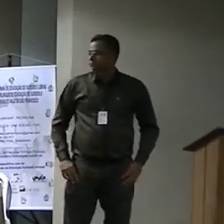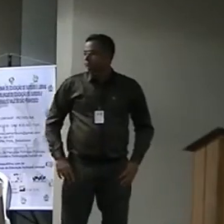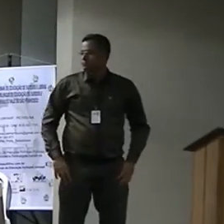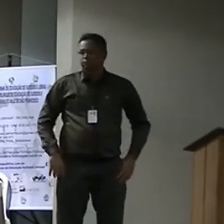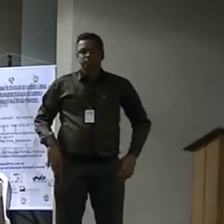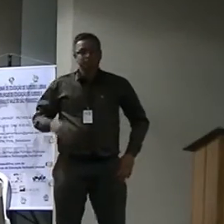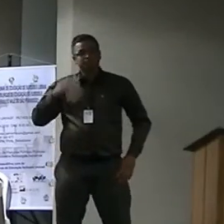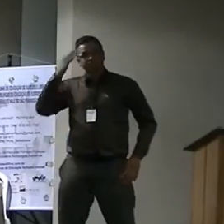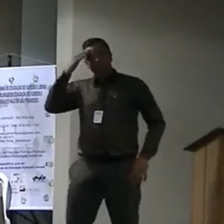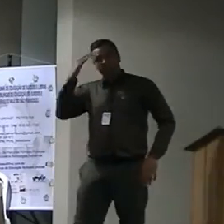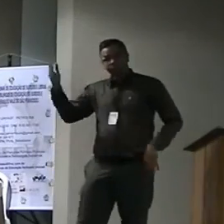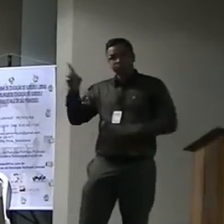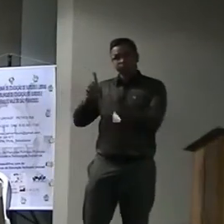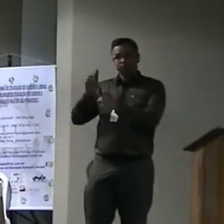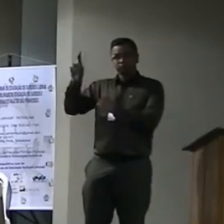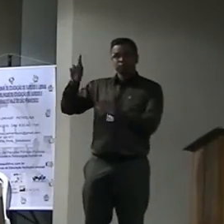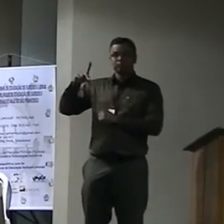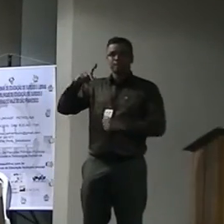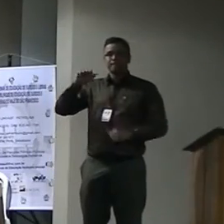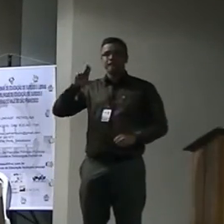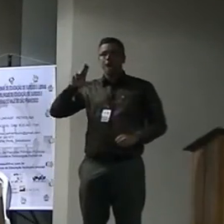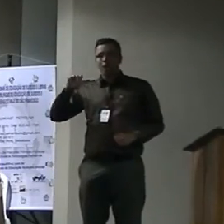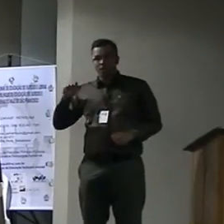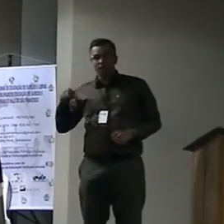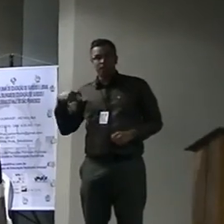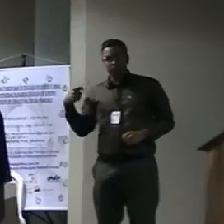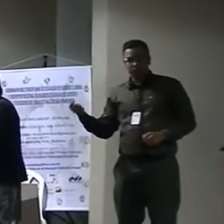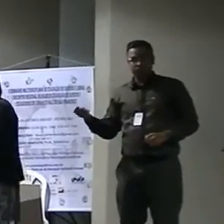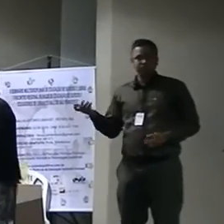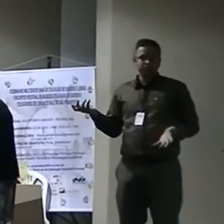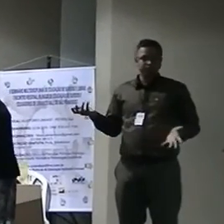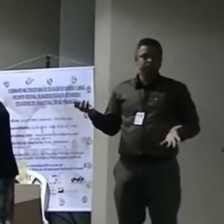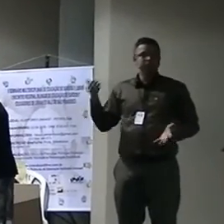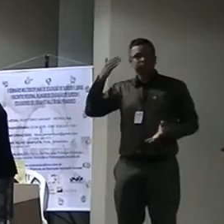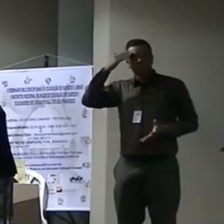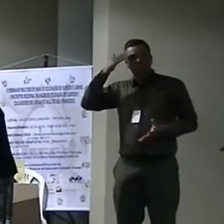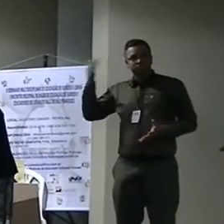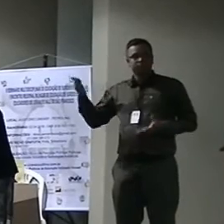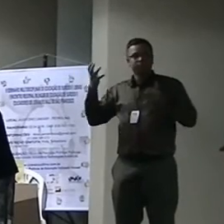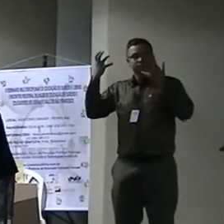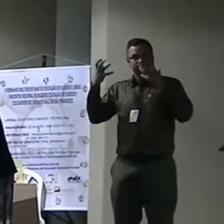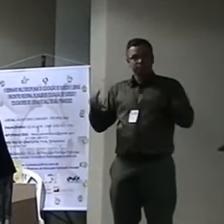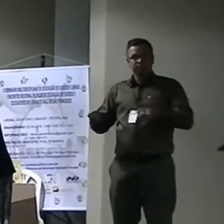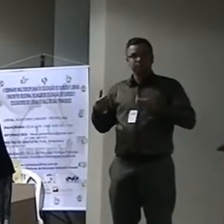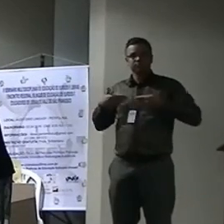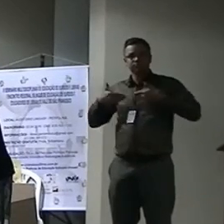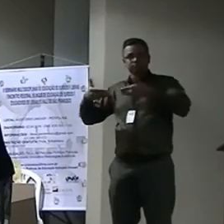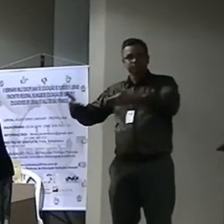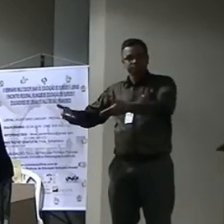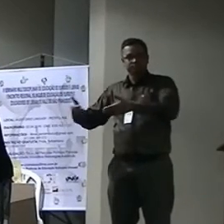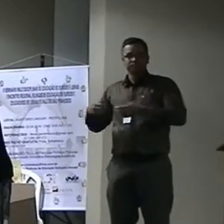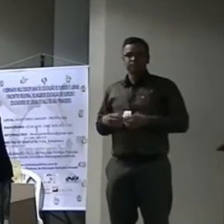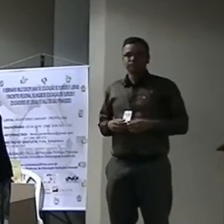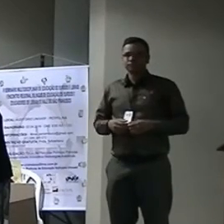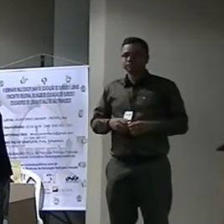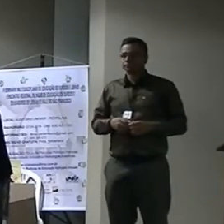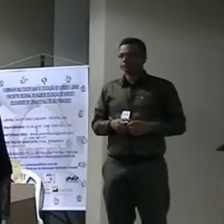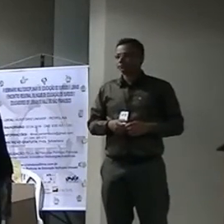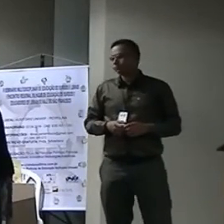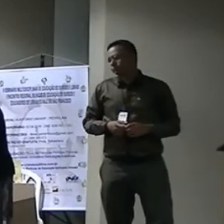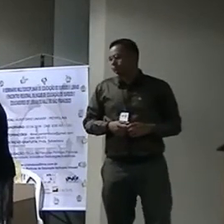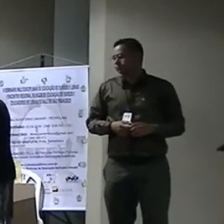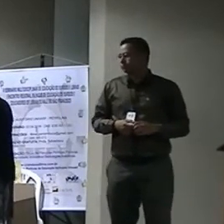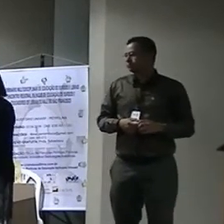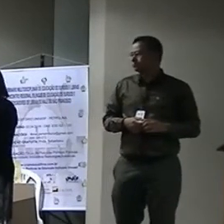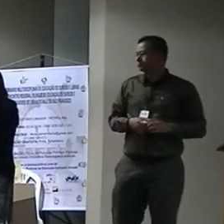Obrigada à doutora Paula Grave pela aceitação do convite. Né? E